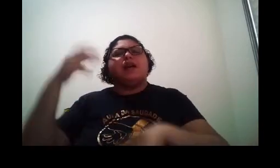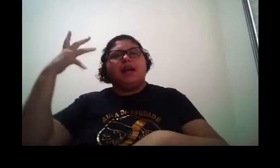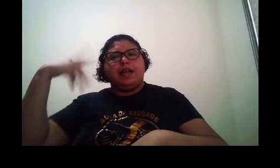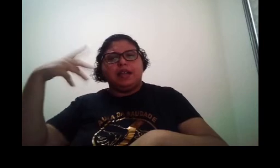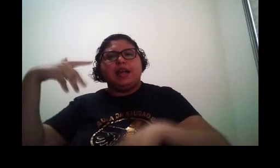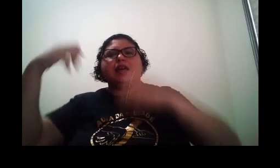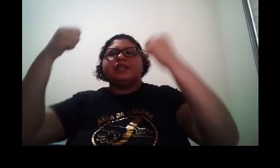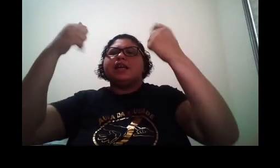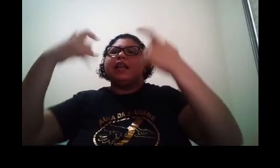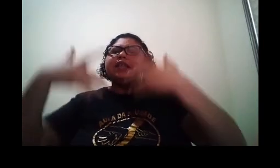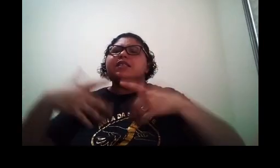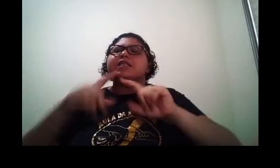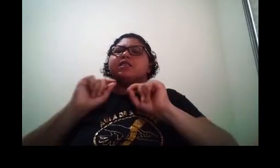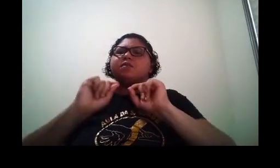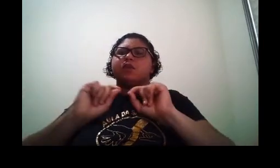Karen, elas falam